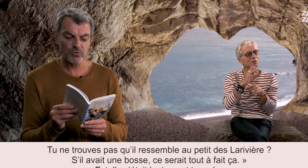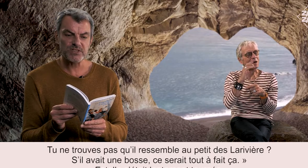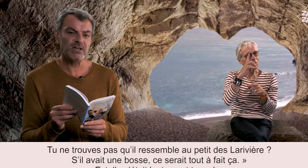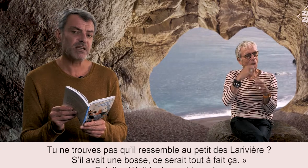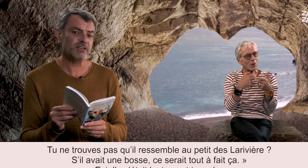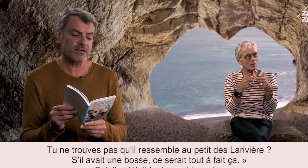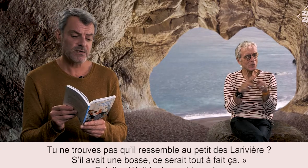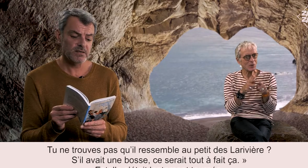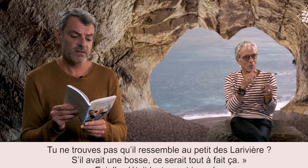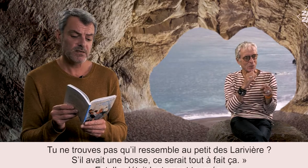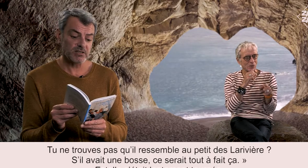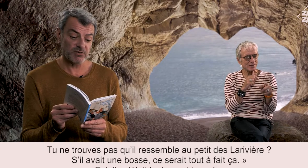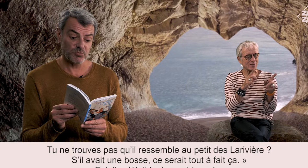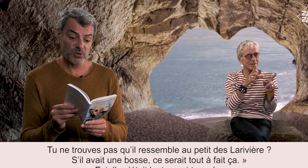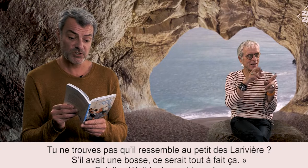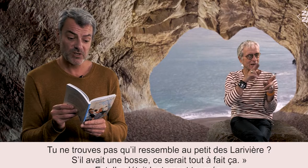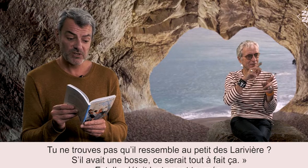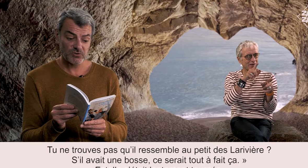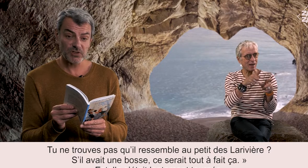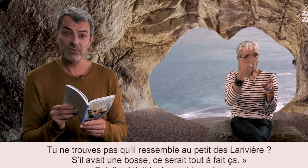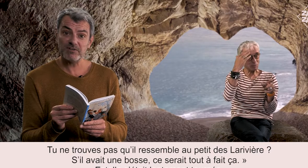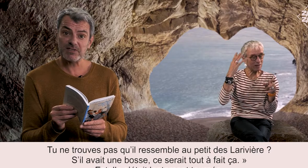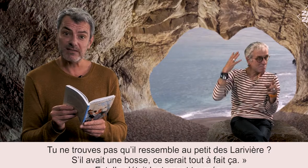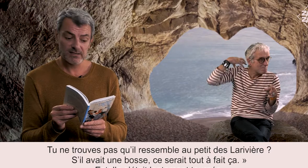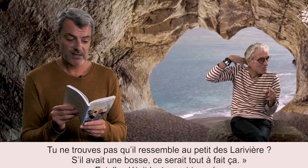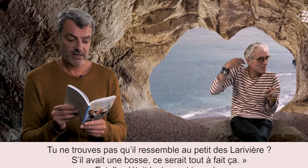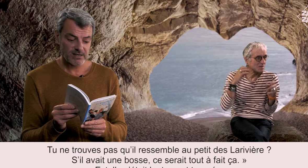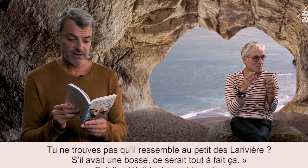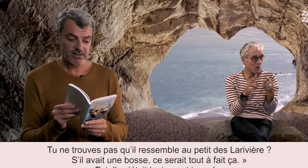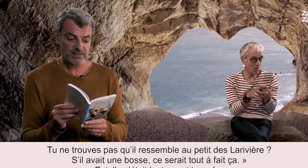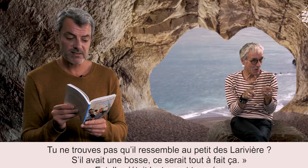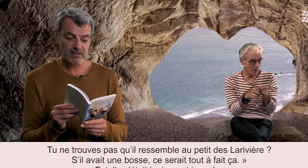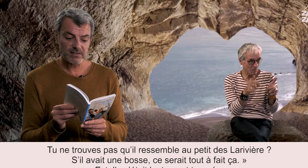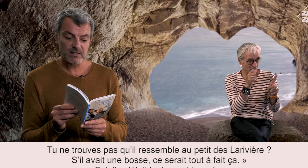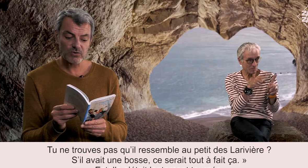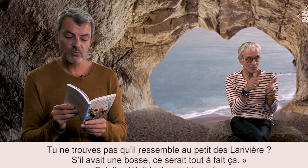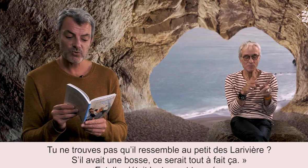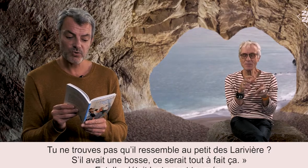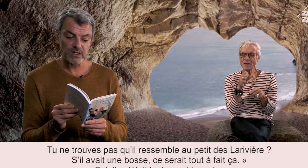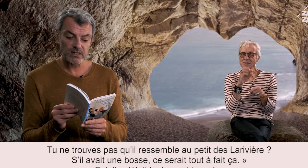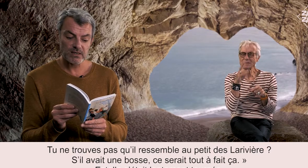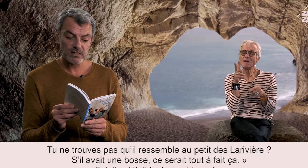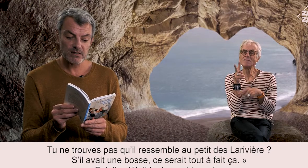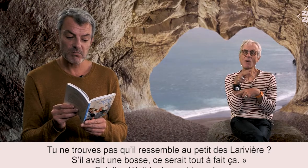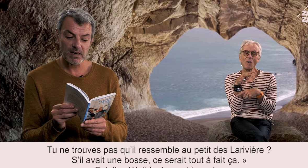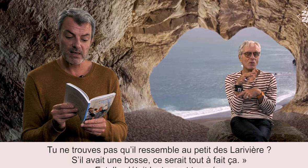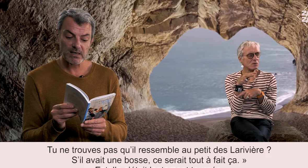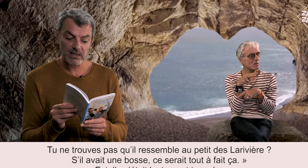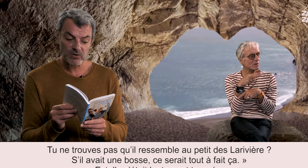ressemble au petit de la rivière ? S'il avait une bosse, ce serait tout à fait ça. » Estelle s'était lentement tournée,